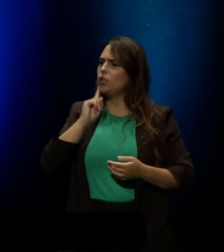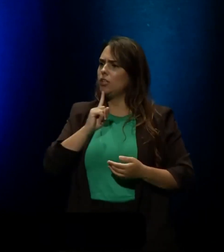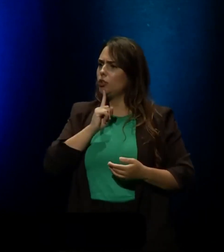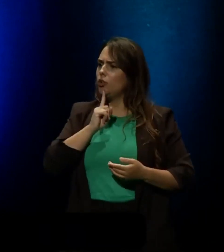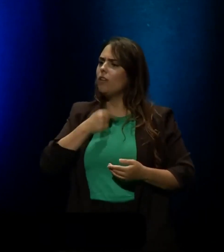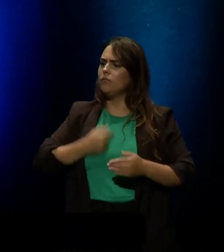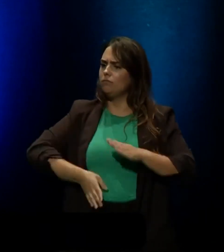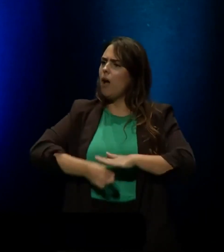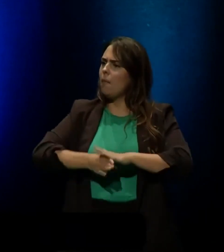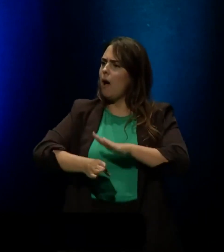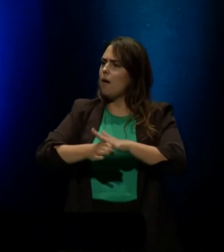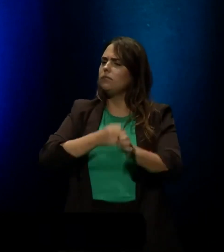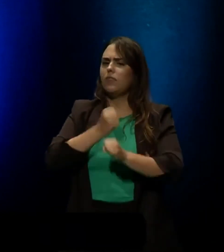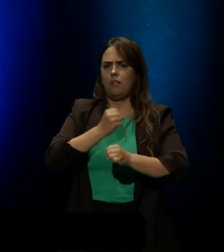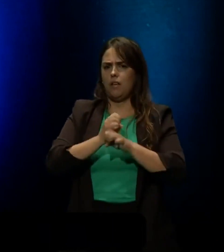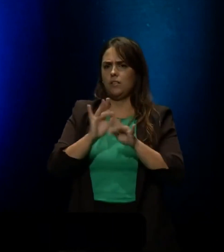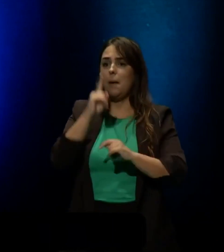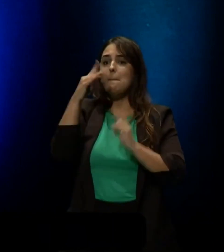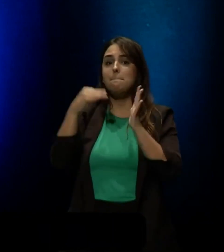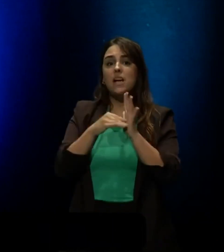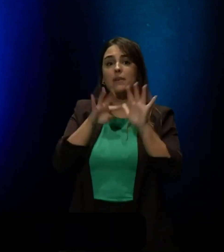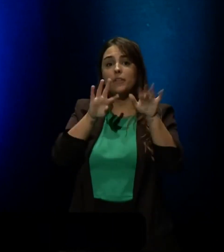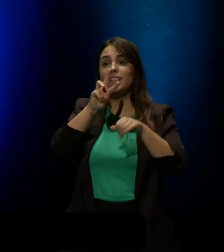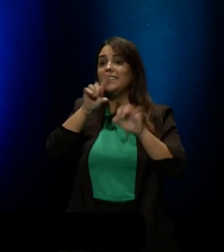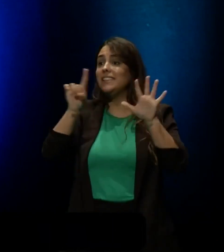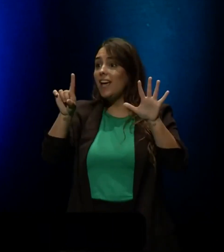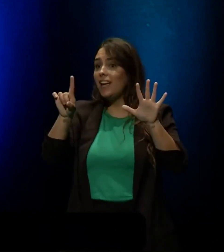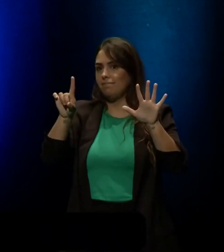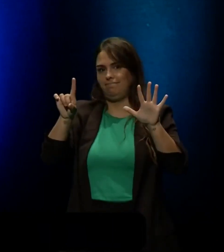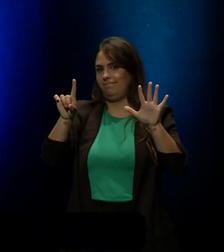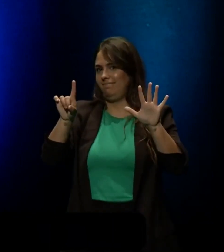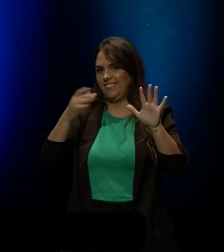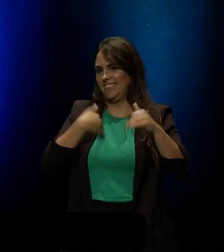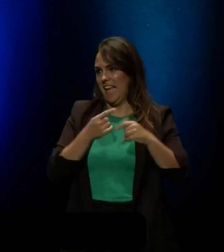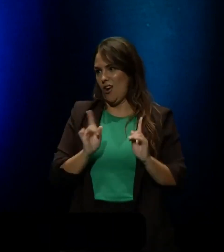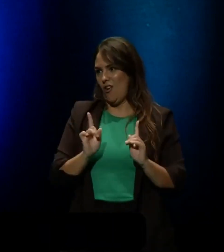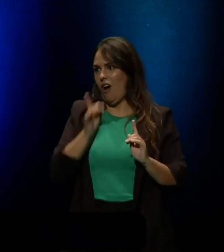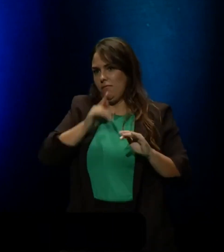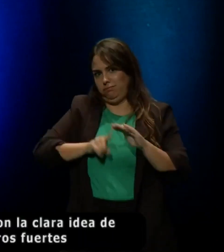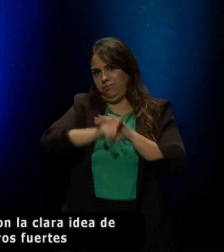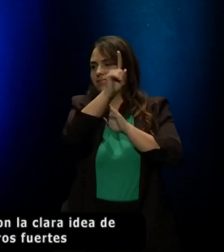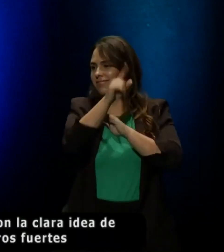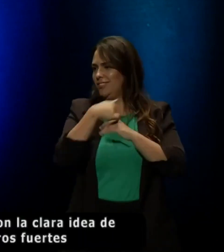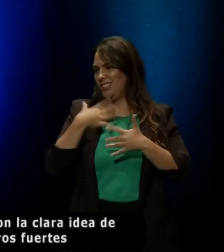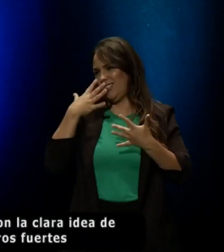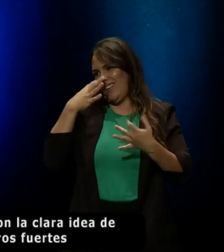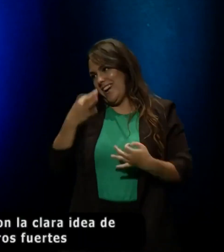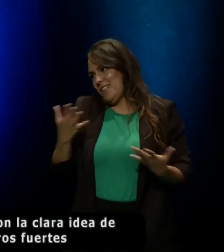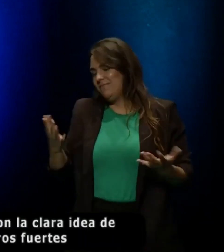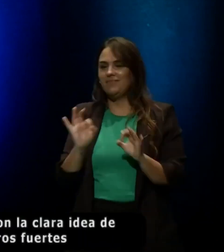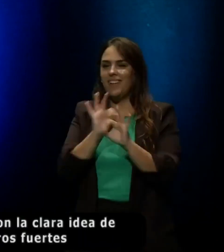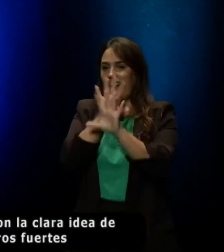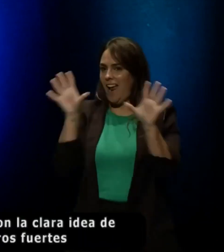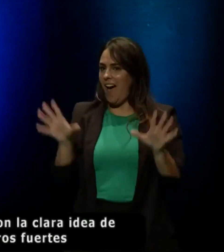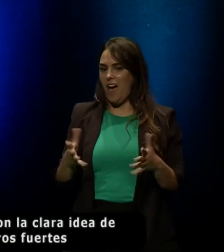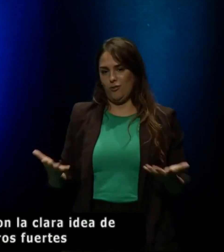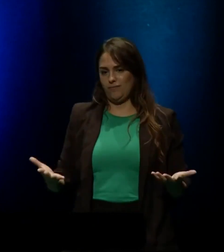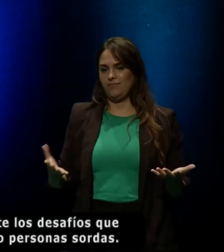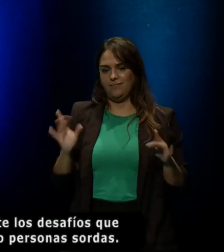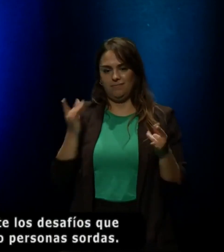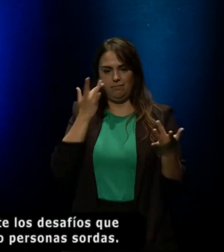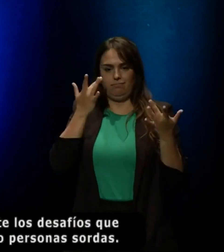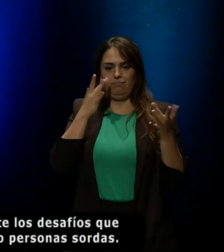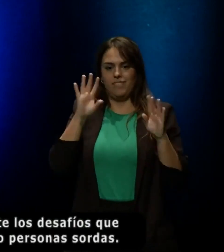teníais. No estamos en 1936, hemos avanzado, creo que eso es innegable y